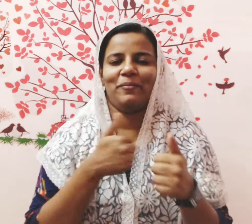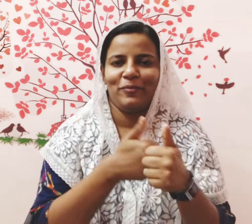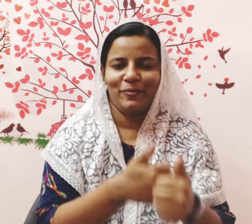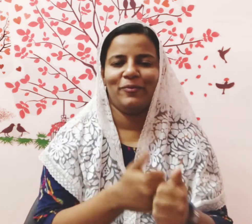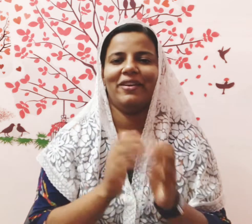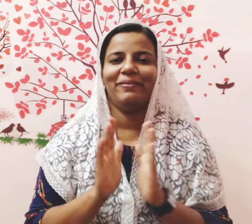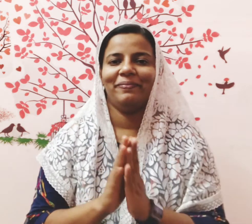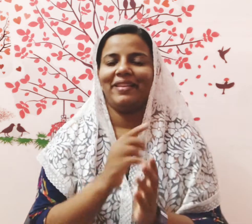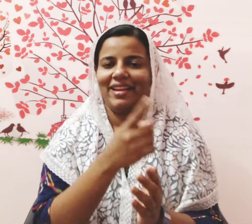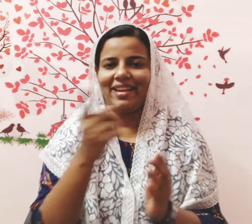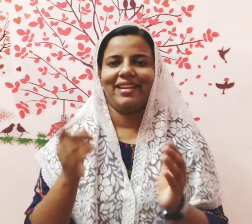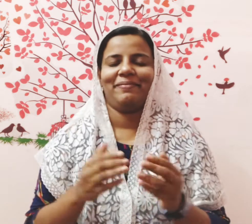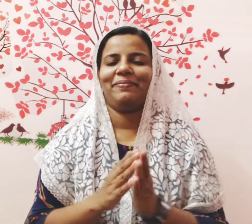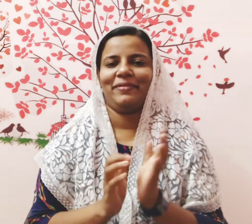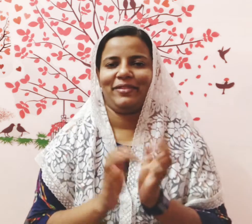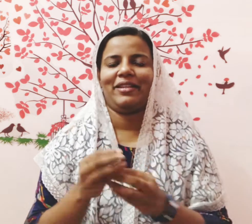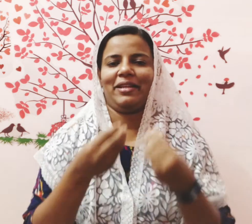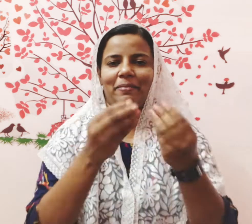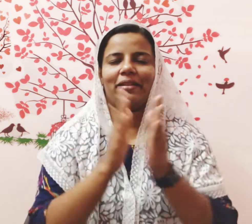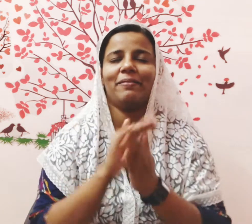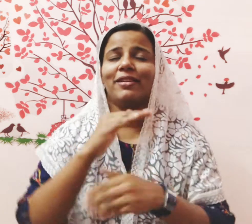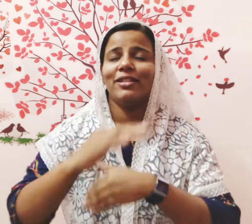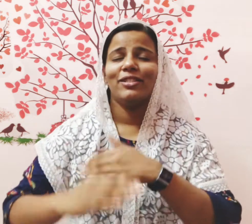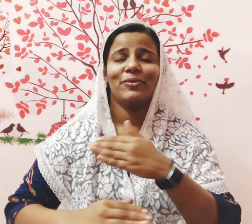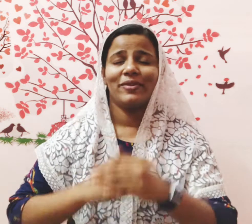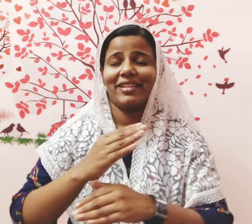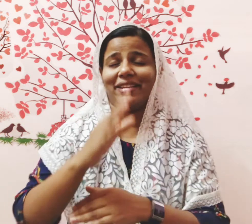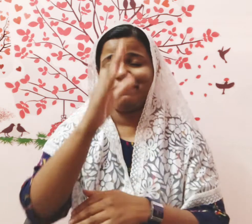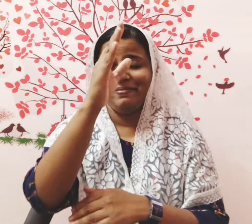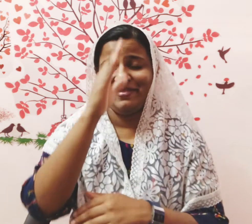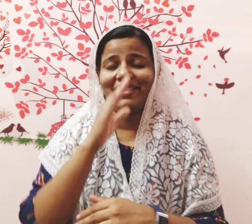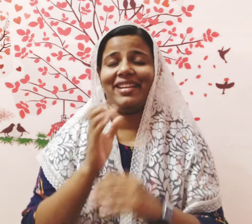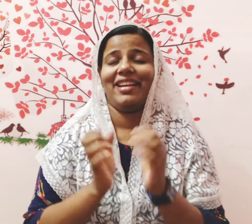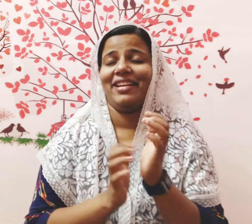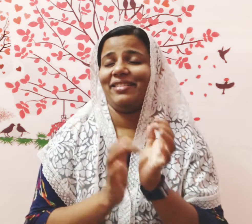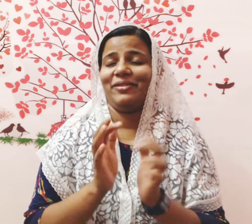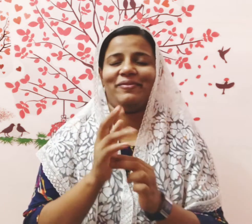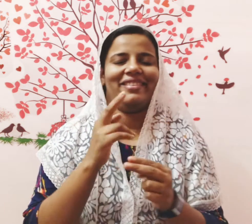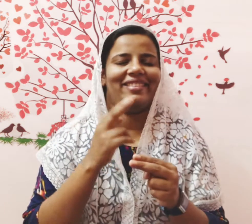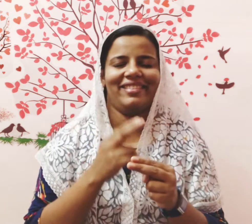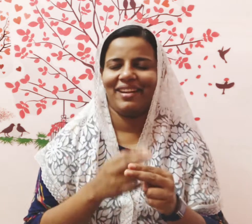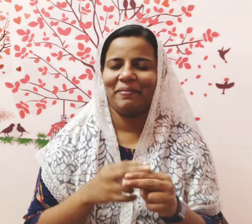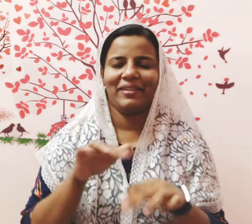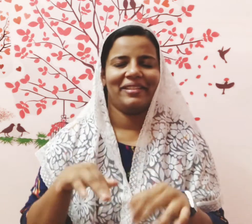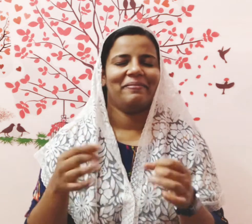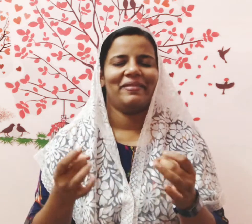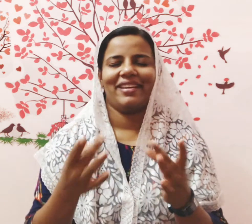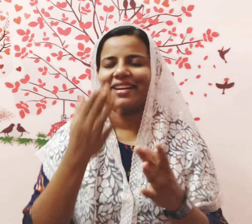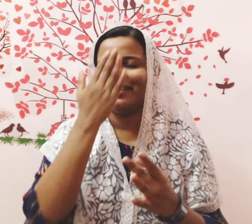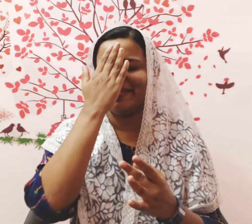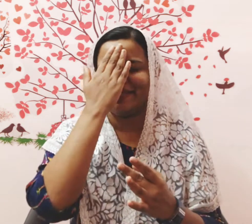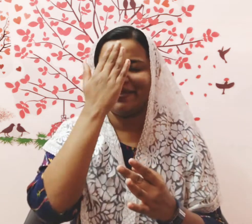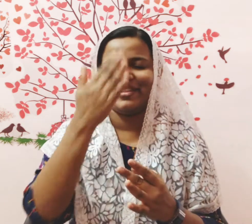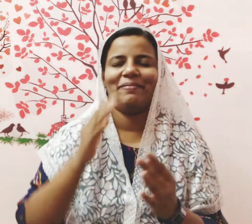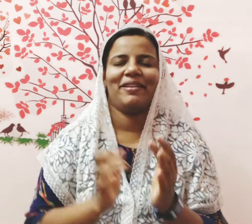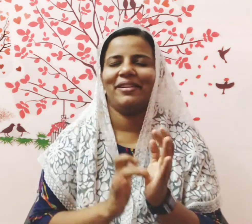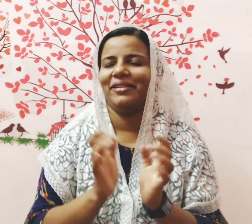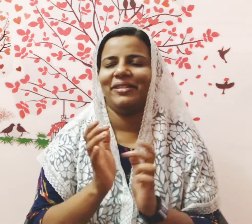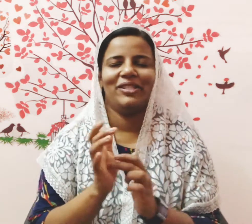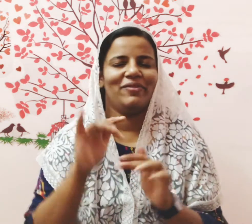പോവുക. ആമേൻ. കർത്താവിൻ്റെ കരങ്ങളിലേക്ക് ഏൽപ്പിച്ചു കൊടുത്താട്ടെ. ഞങ്ങളുടെ സ്വർഗീയ അപ്പ, ഞങ്ങൾ യേശുക്രിസ്തുവിൻ്റെ നാമത്തിൽ ഈ പ്രഭാതത്തിനായിട്ട് സ്തോത്രം ചെയ്യുന്നു. കർത്താവെ,